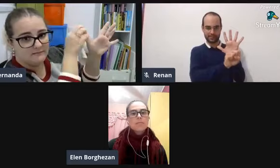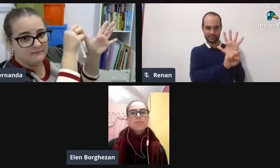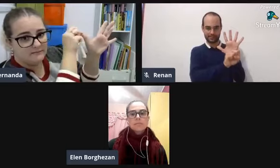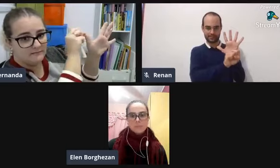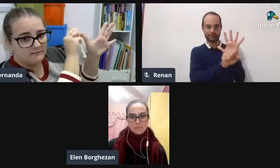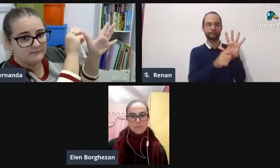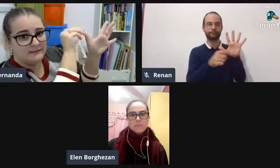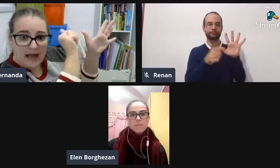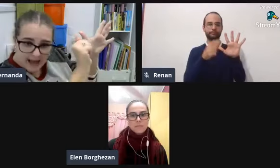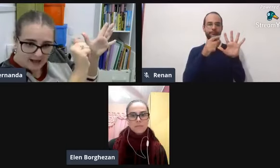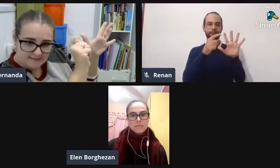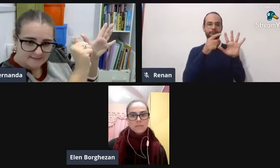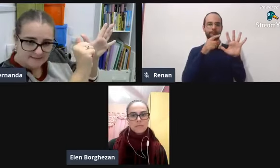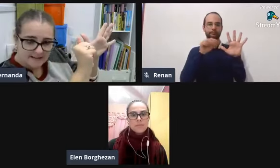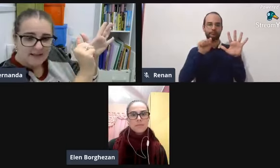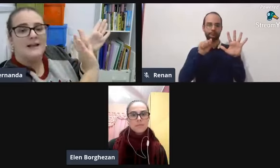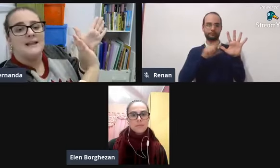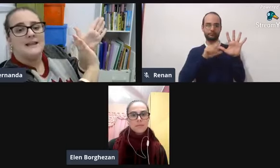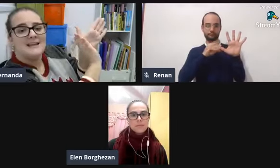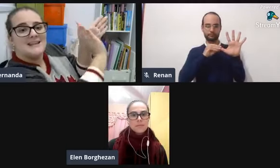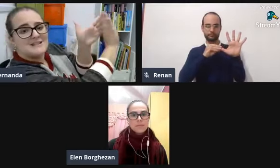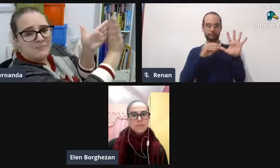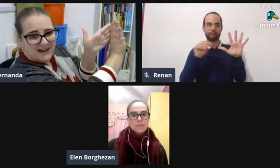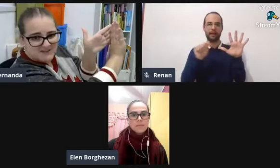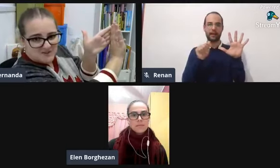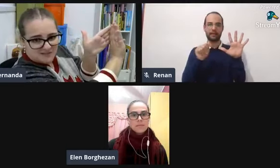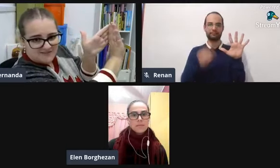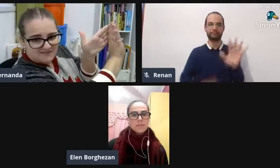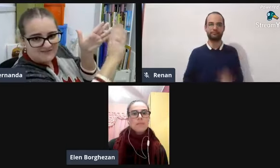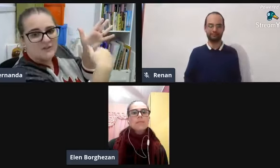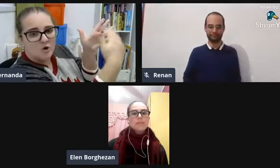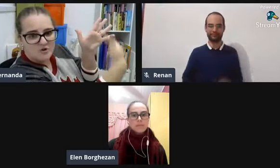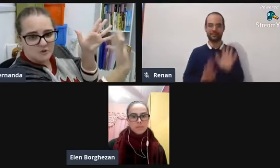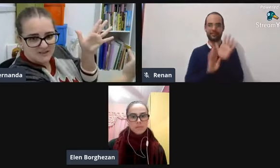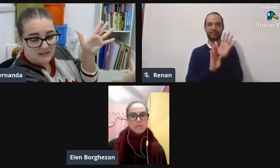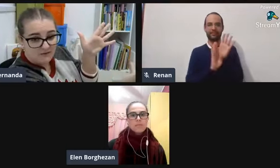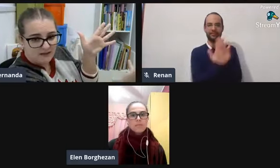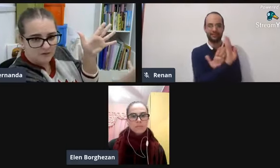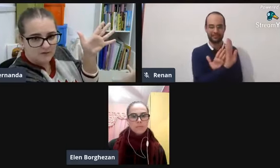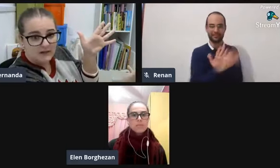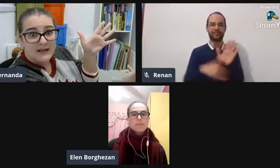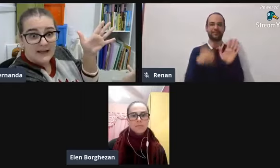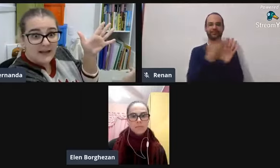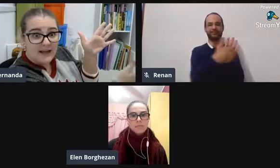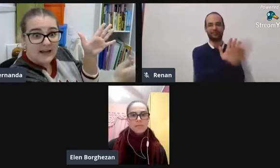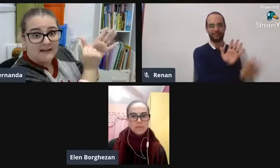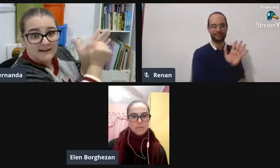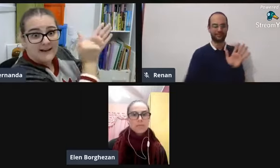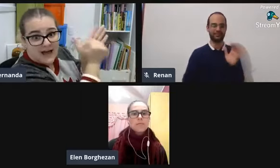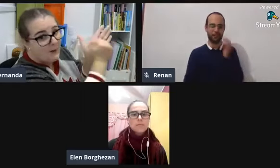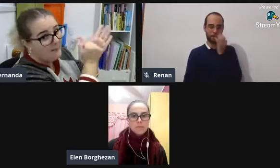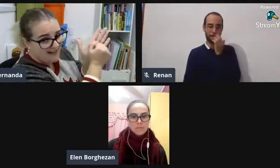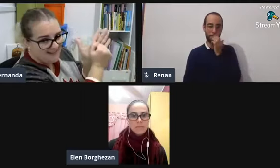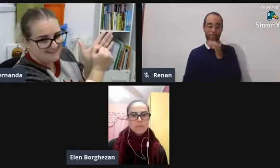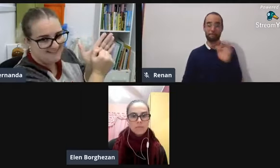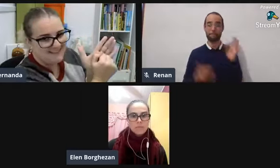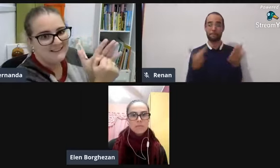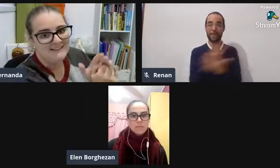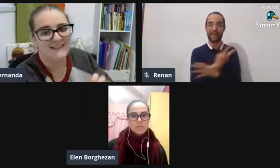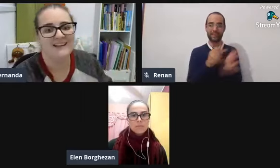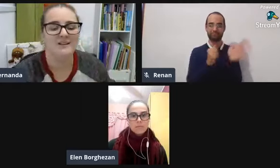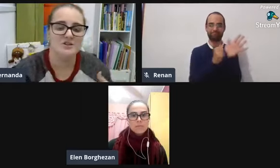S, A. Espaço, continua escrevendo. Errei,